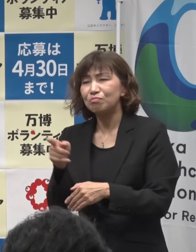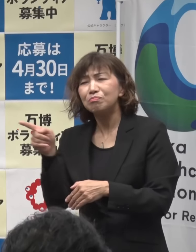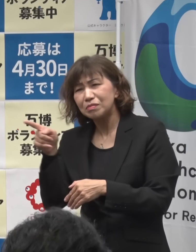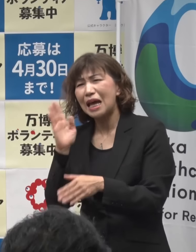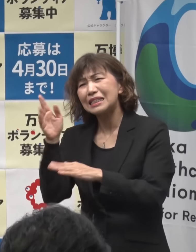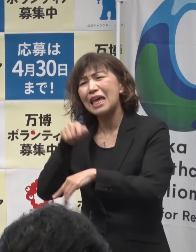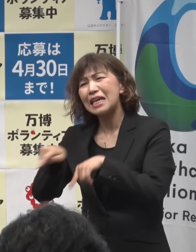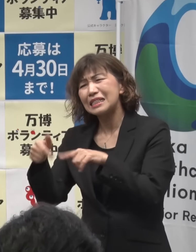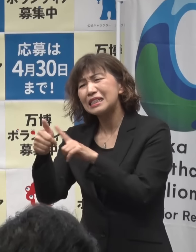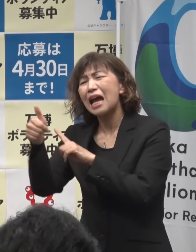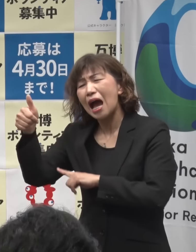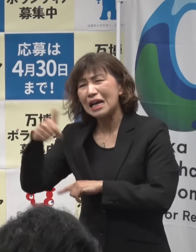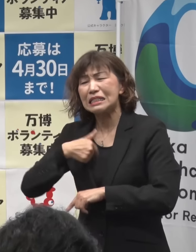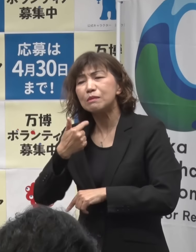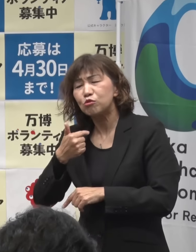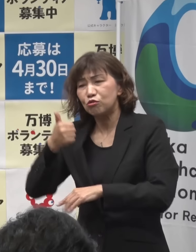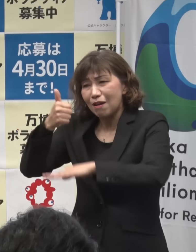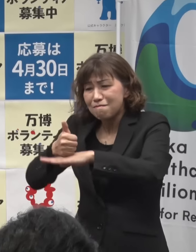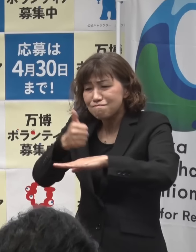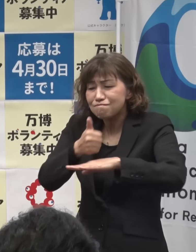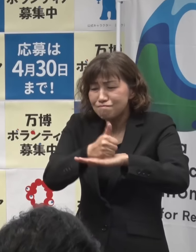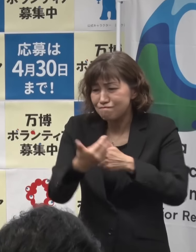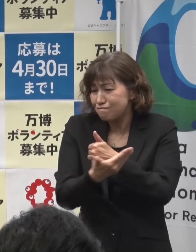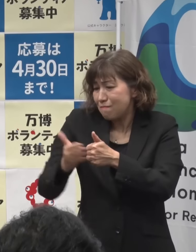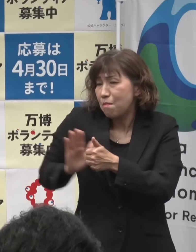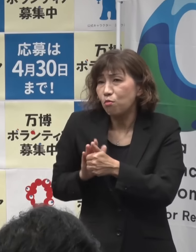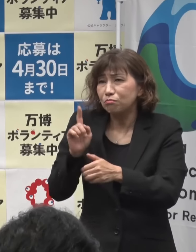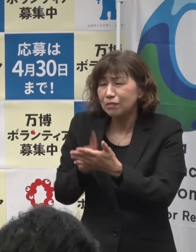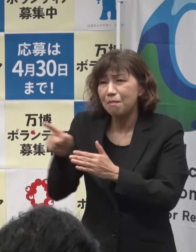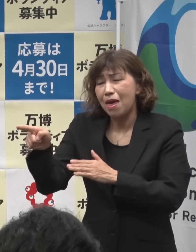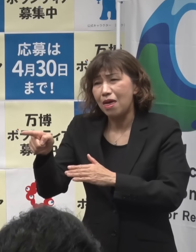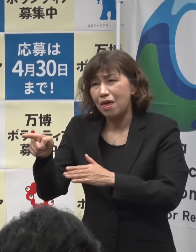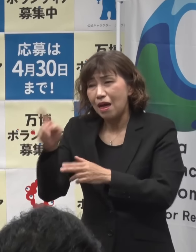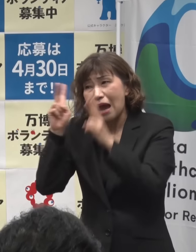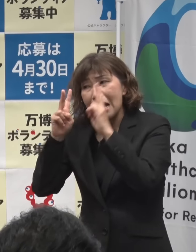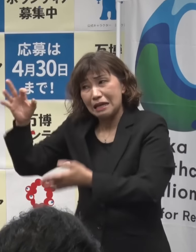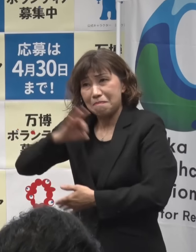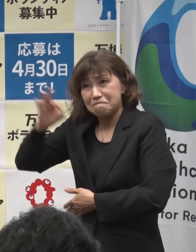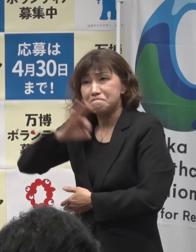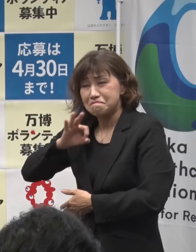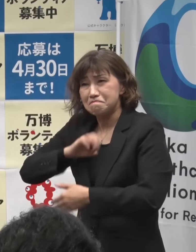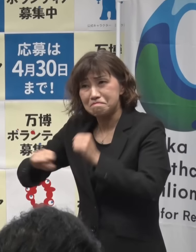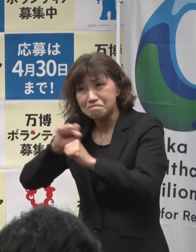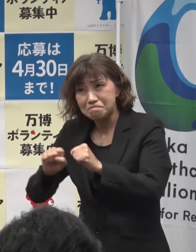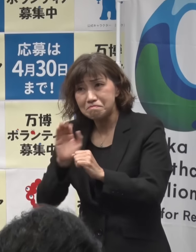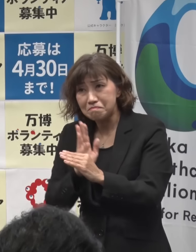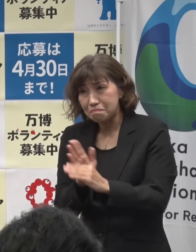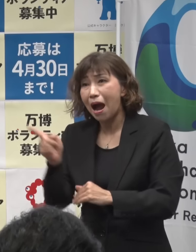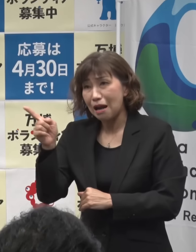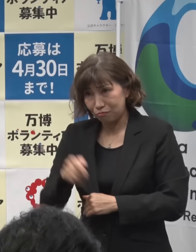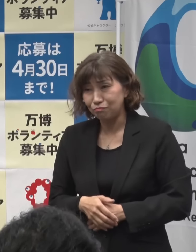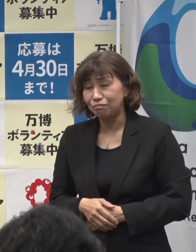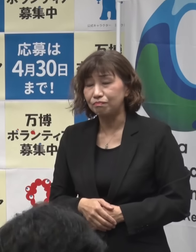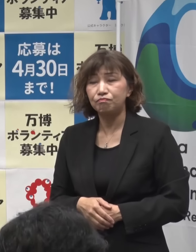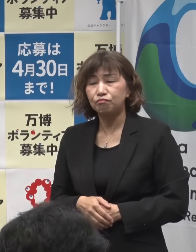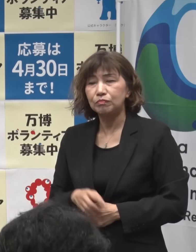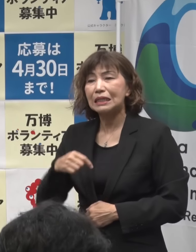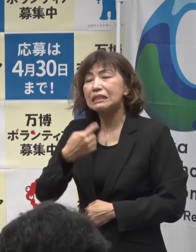近なところの支援者、業界団体、お金を受けてっていうふうにやってるわけですけれども、その自分の身分というの